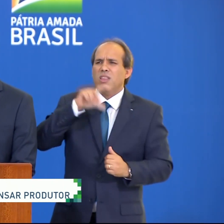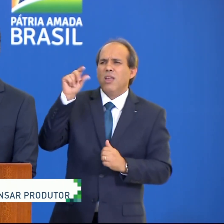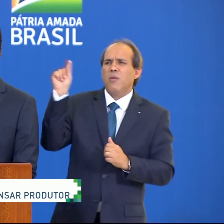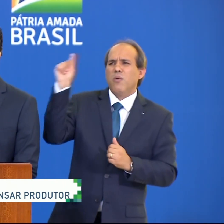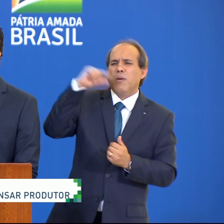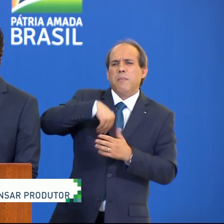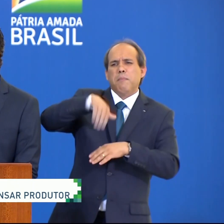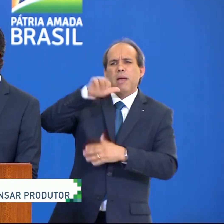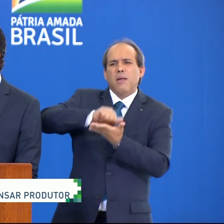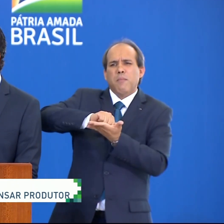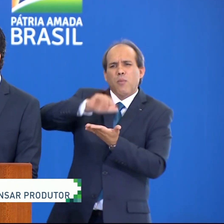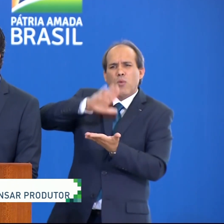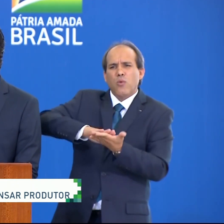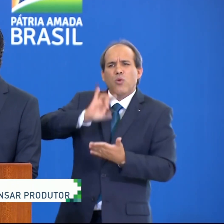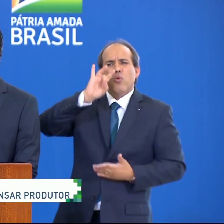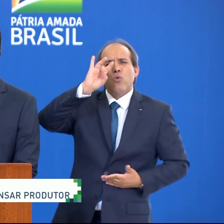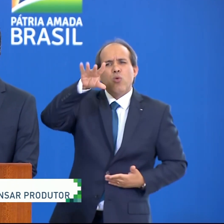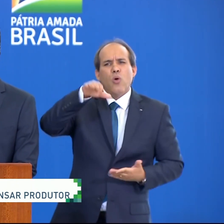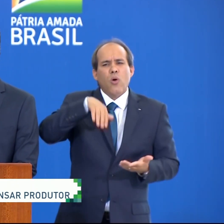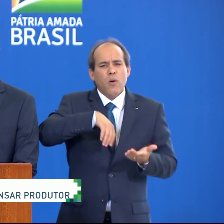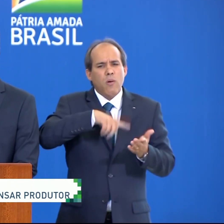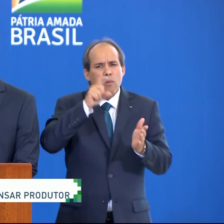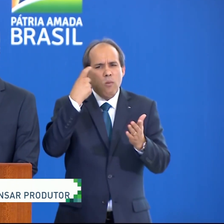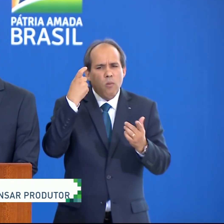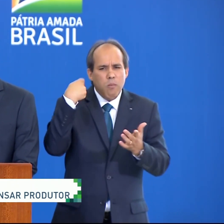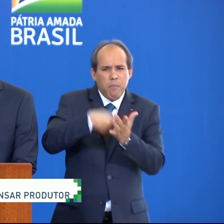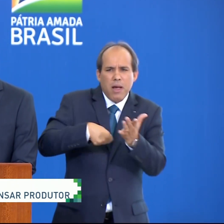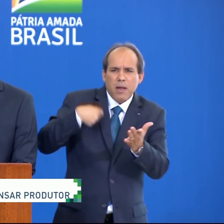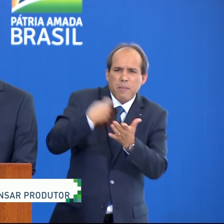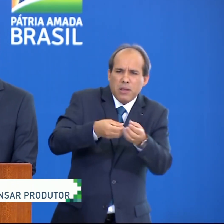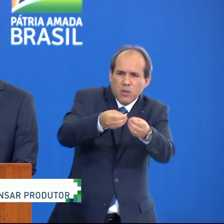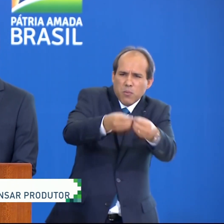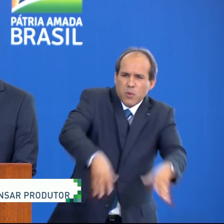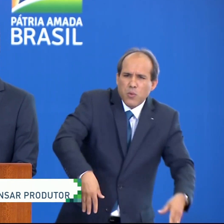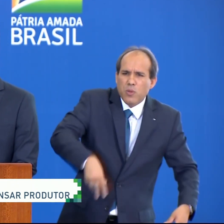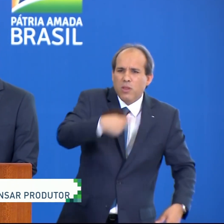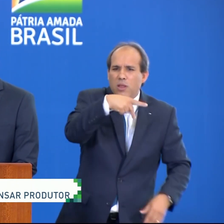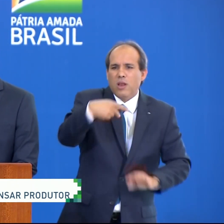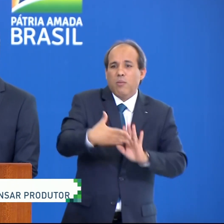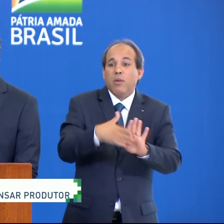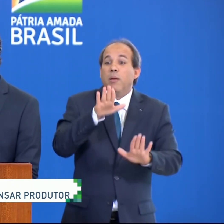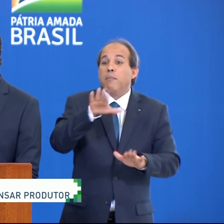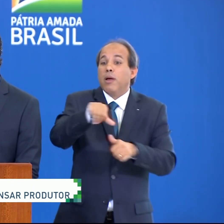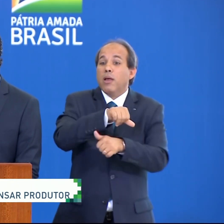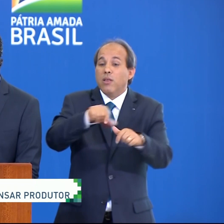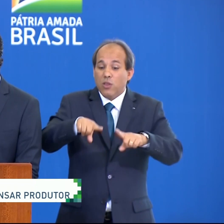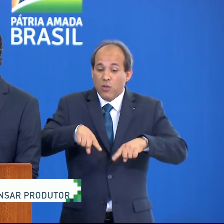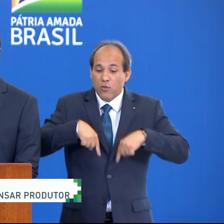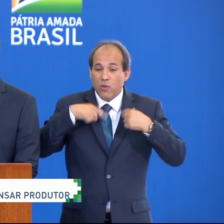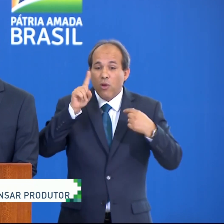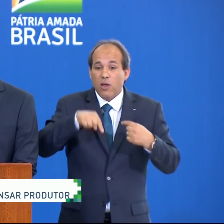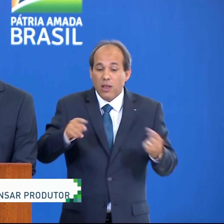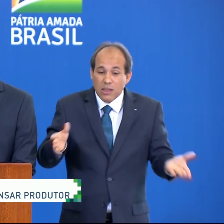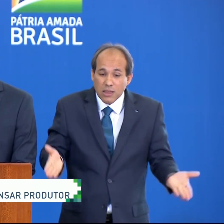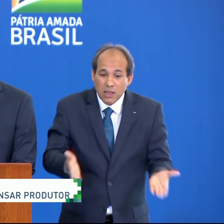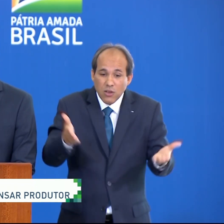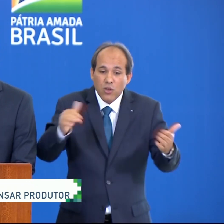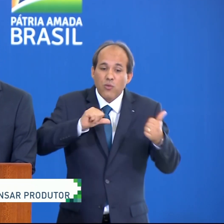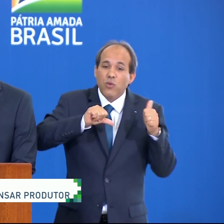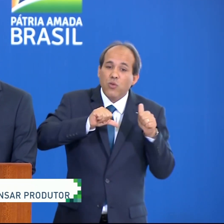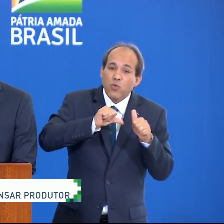ou somente onera as ações propostas o desafio é que serão os incentivos as